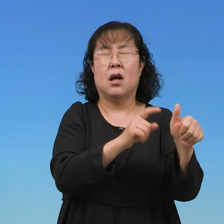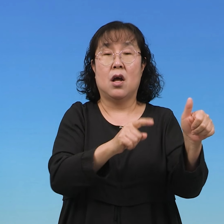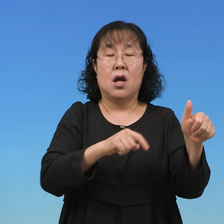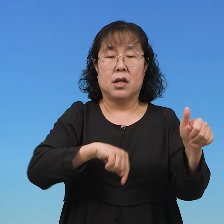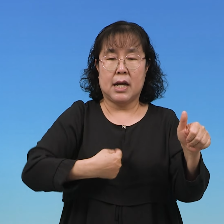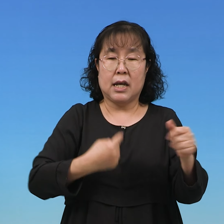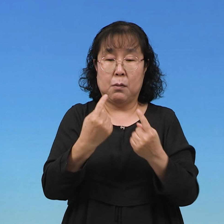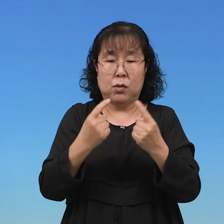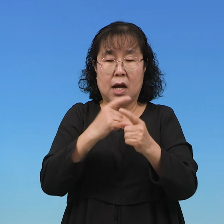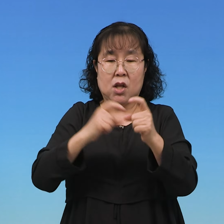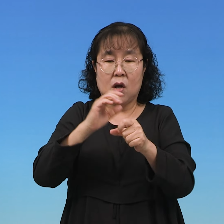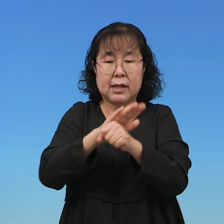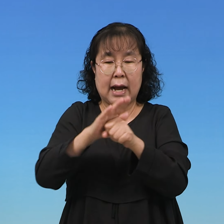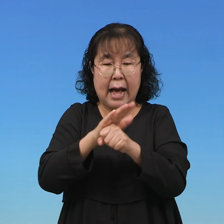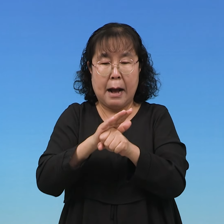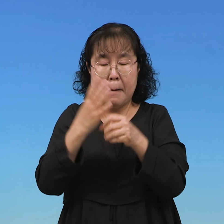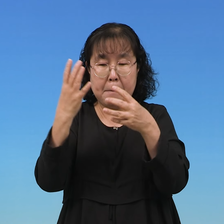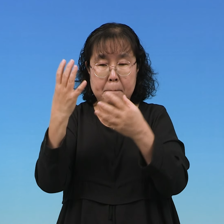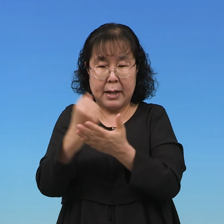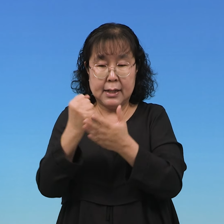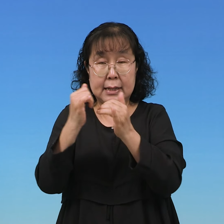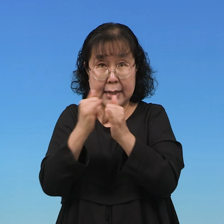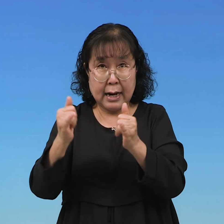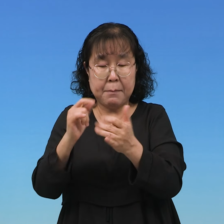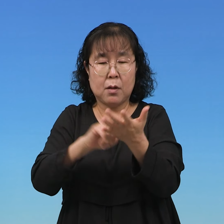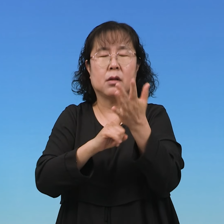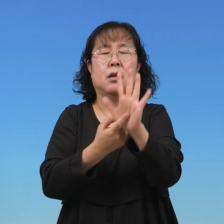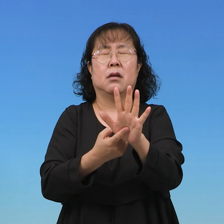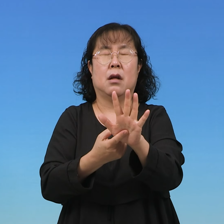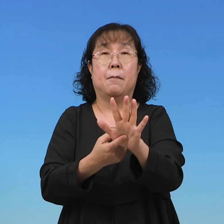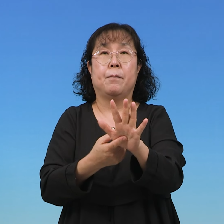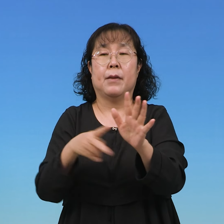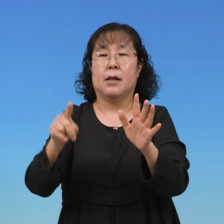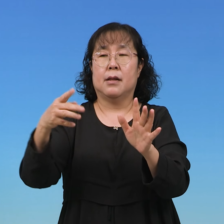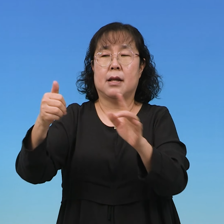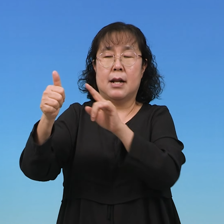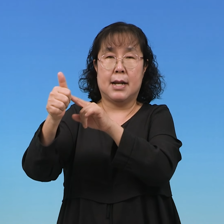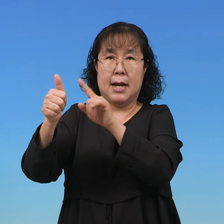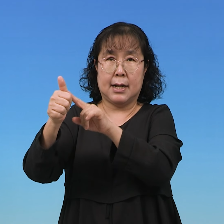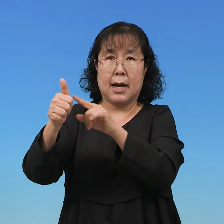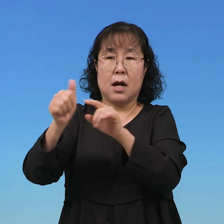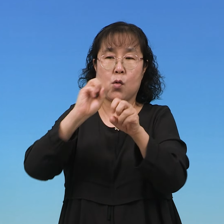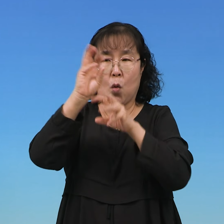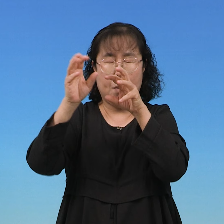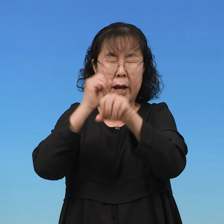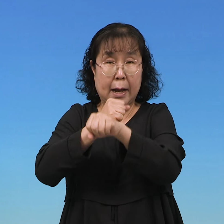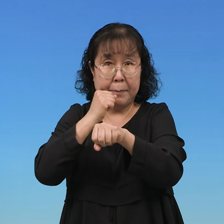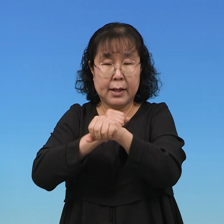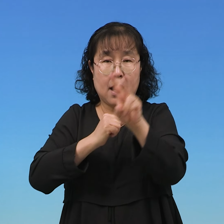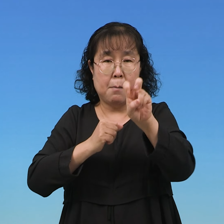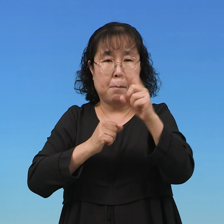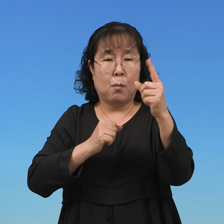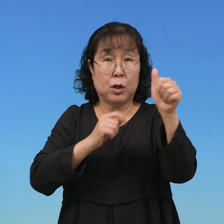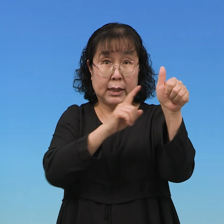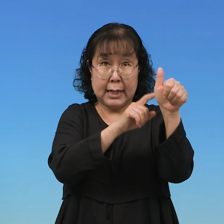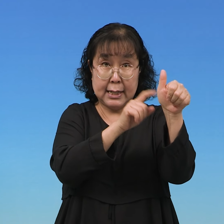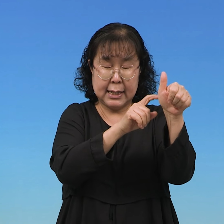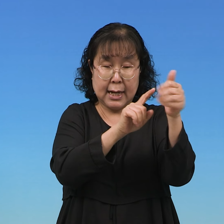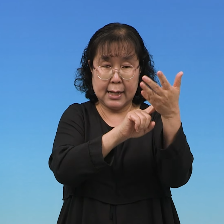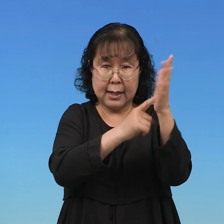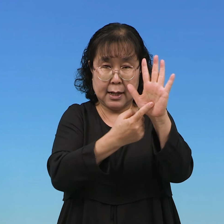사랑을 받는 사람이 나타난 거예요. 그래서 그 내용에 보면은 살리엘이가 이런 고백을 합니다.